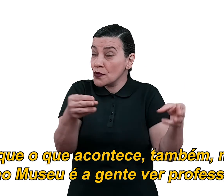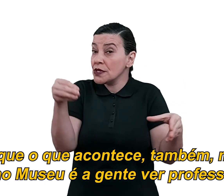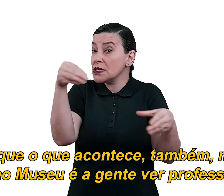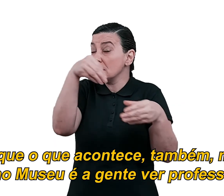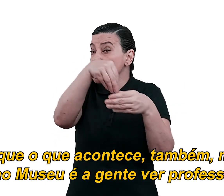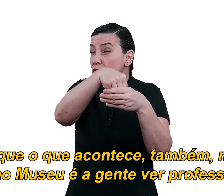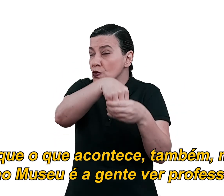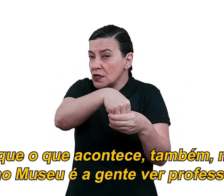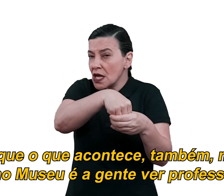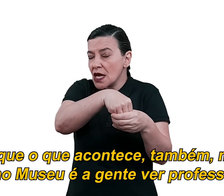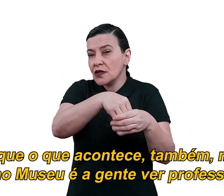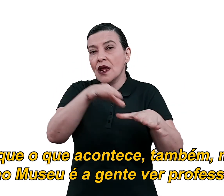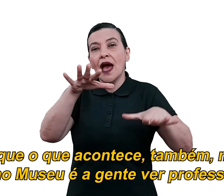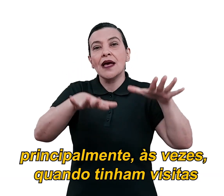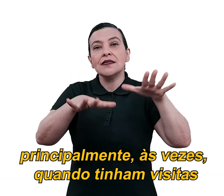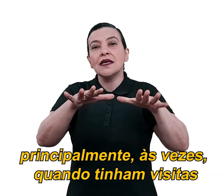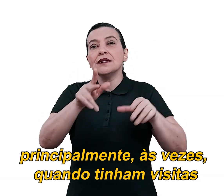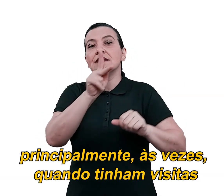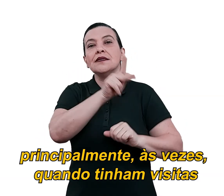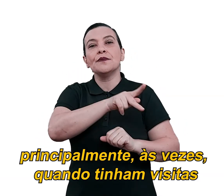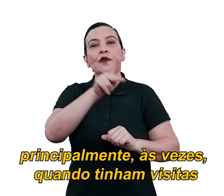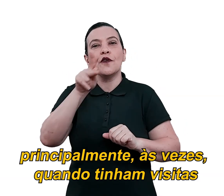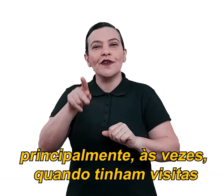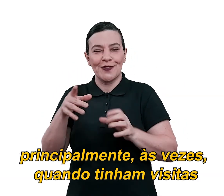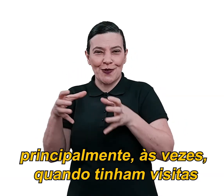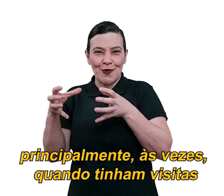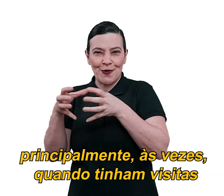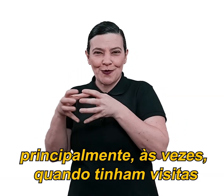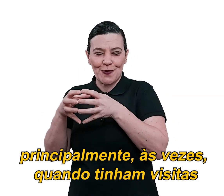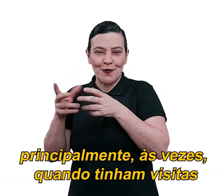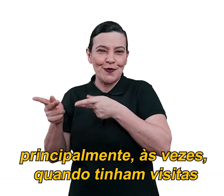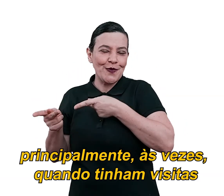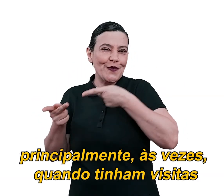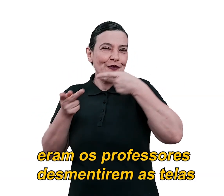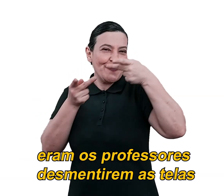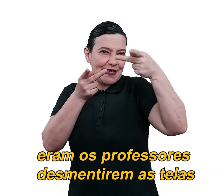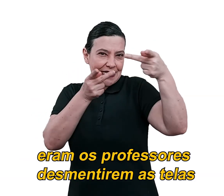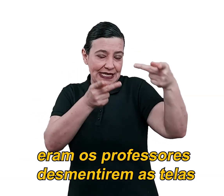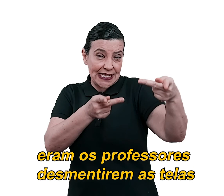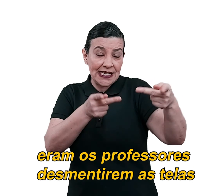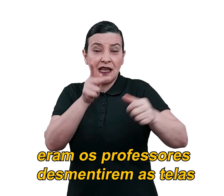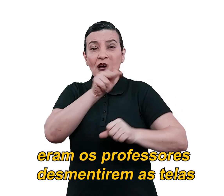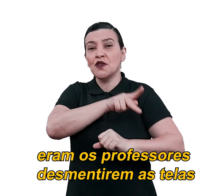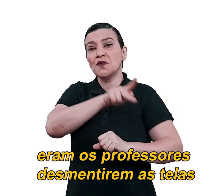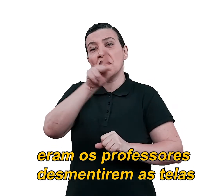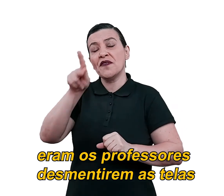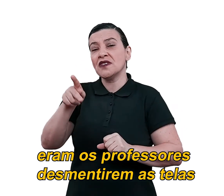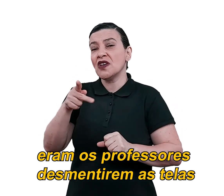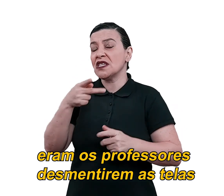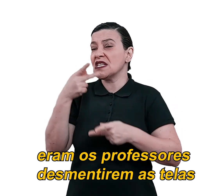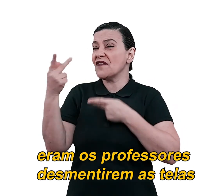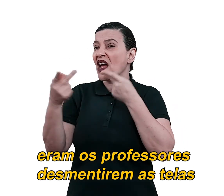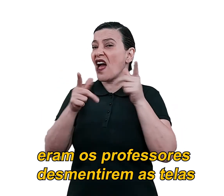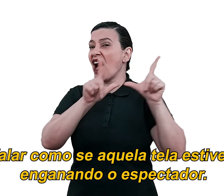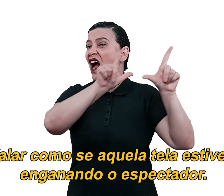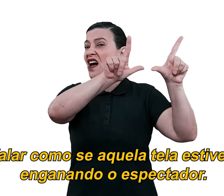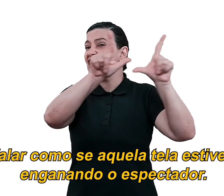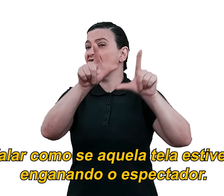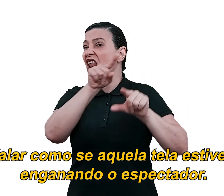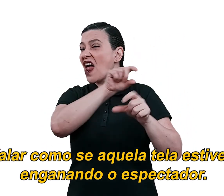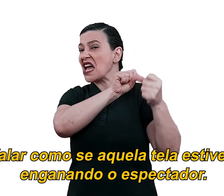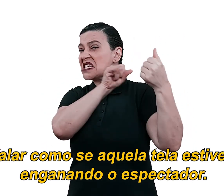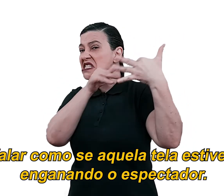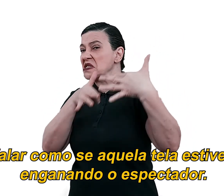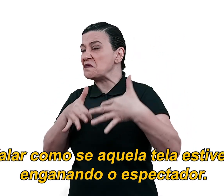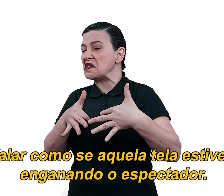a gente ver professores, principalmente às vezes quando tinham visitas, alguma coisa, eram os professores desmentirem as telas, né,